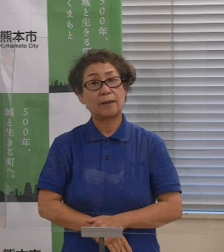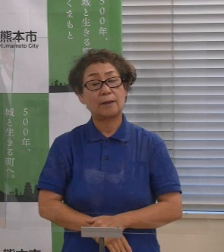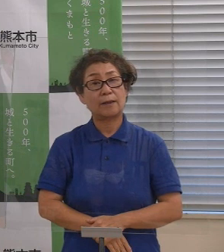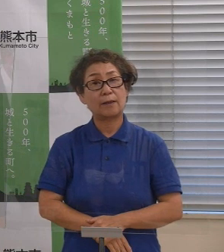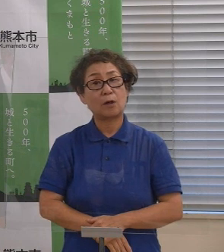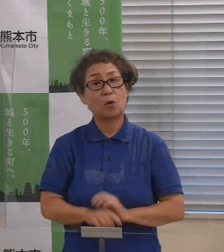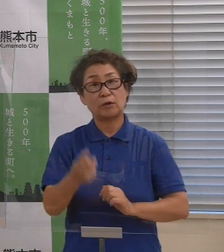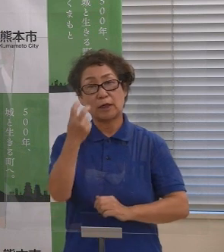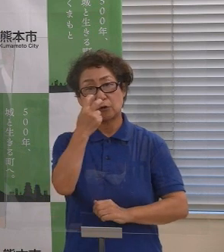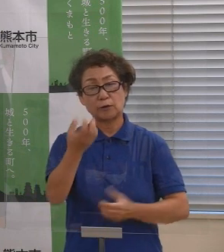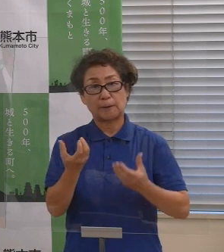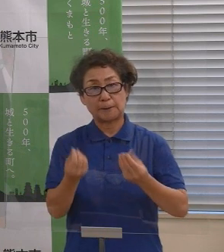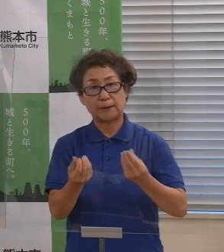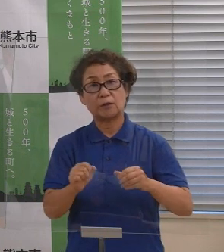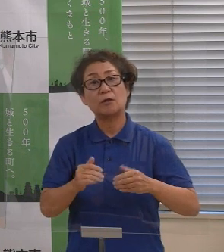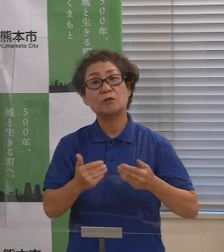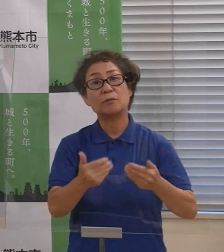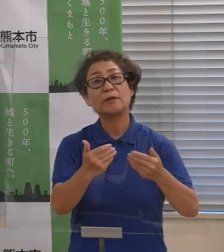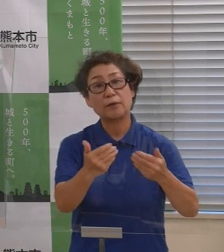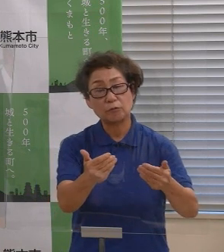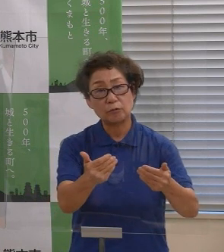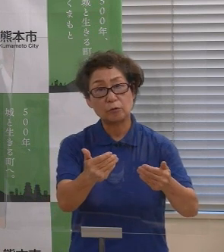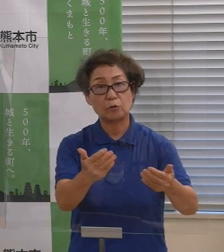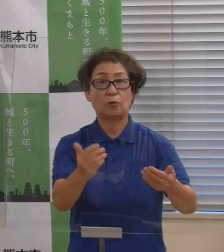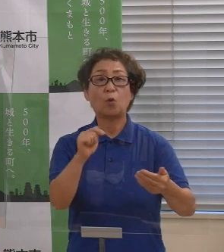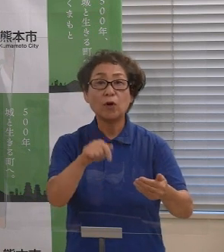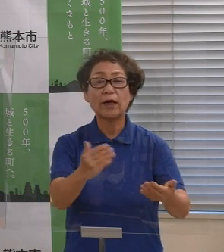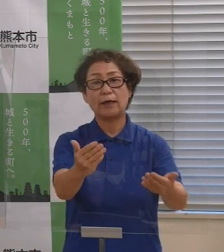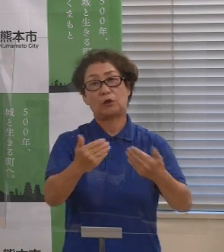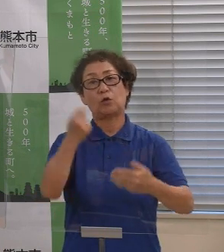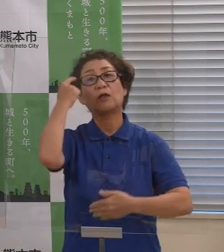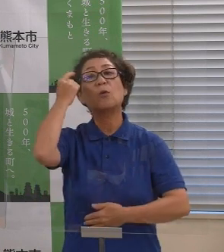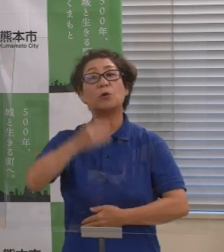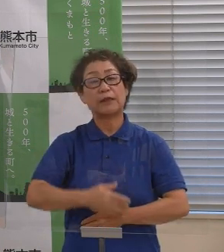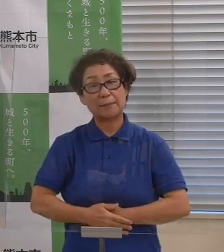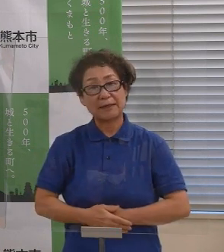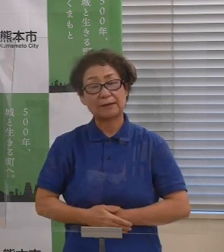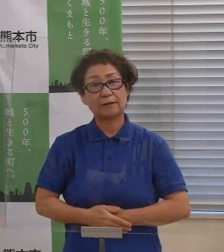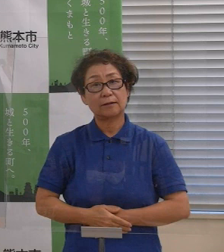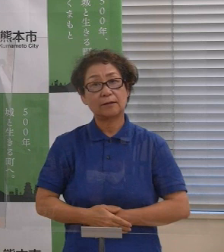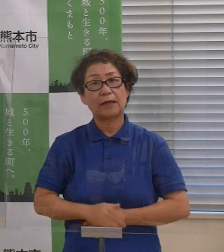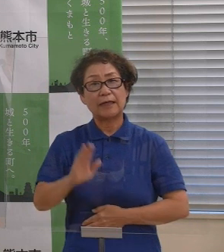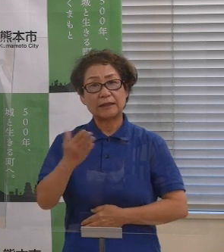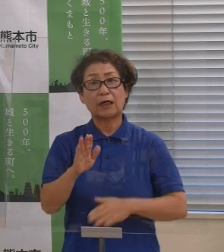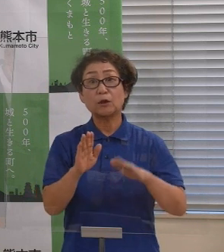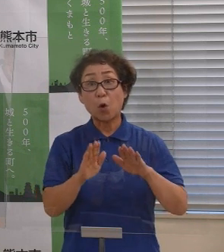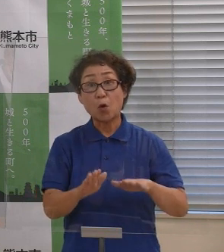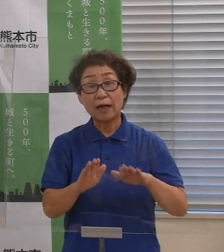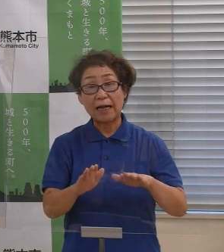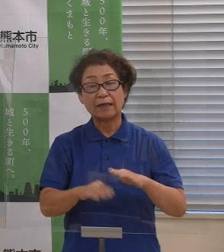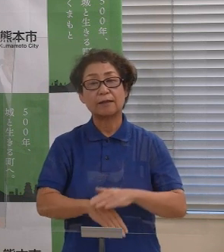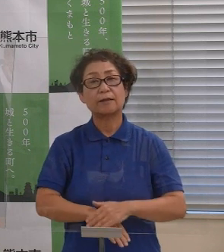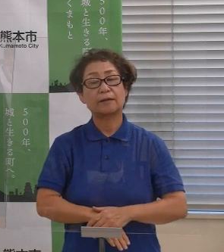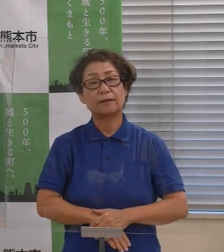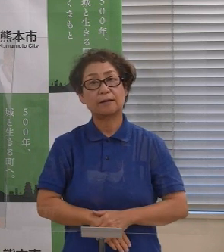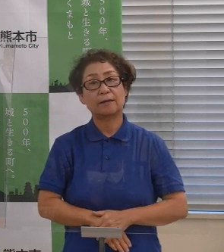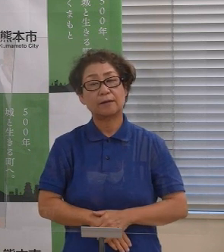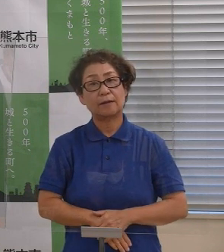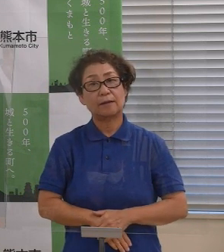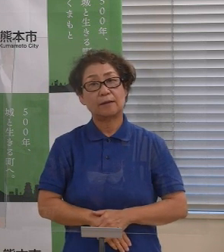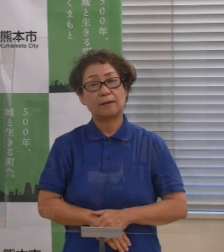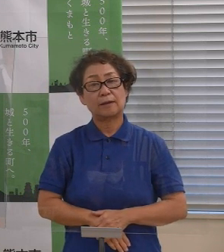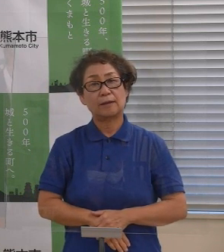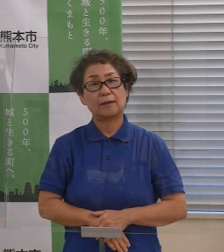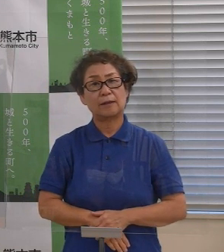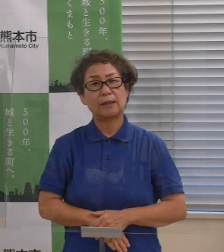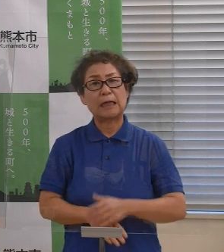こういった調査を徹底的に進めていくことが必要だというふうに考えております。ただ今回この、ま